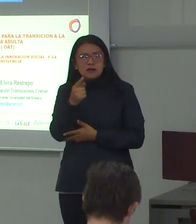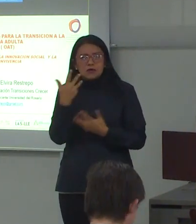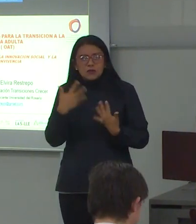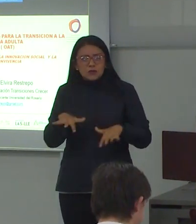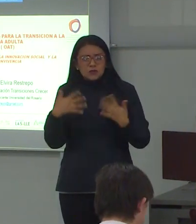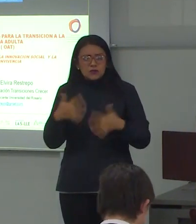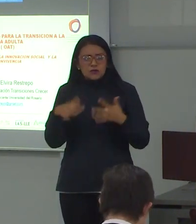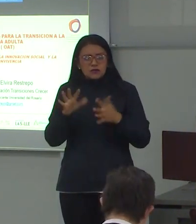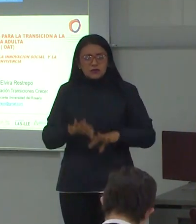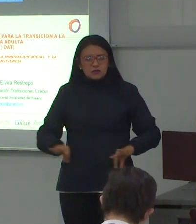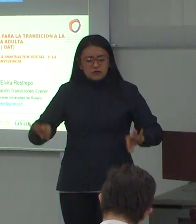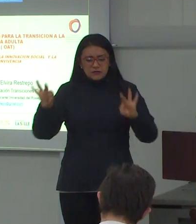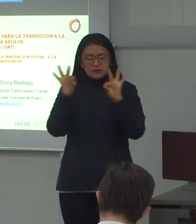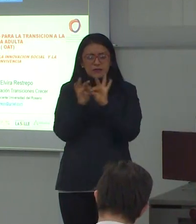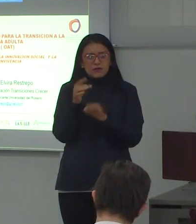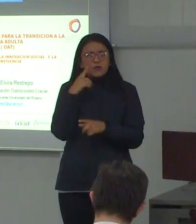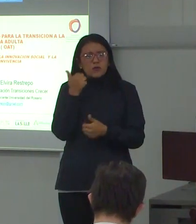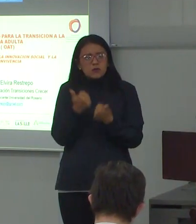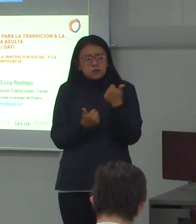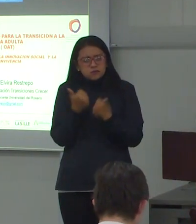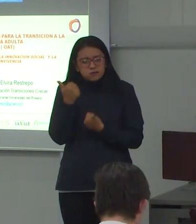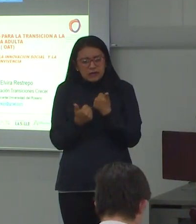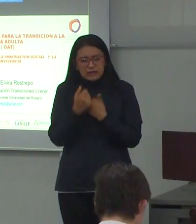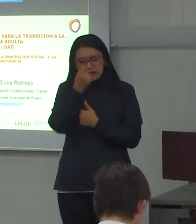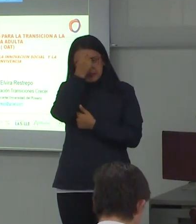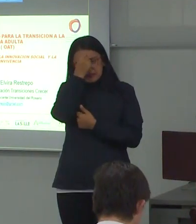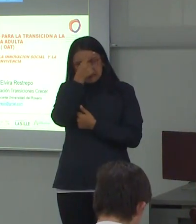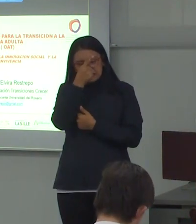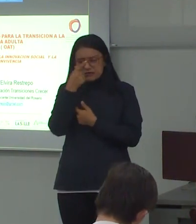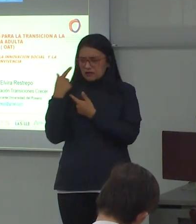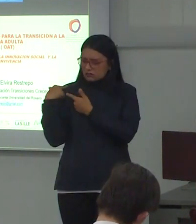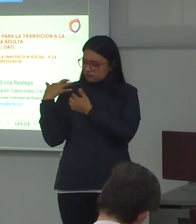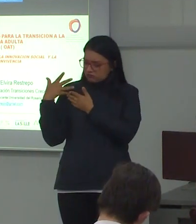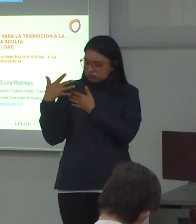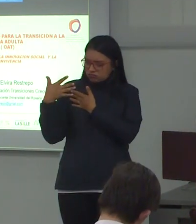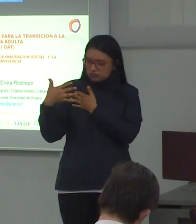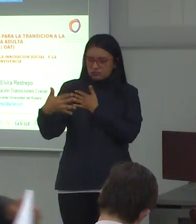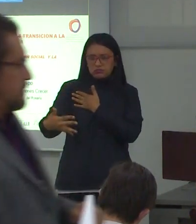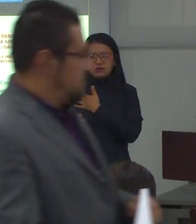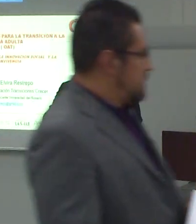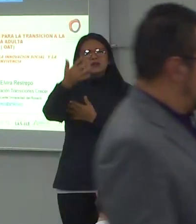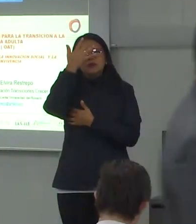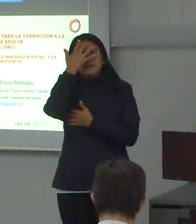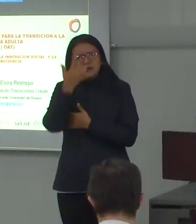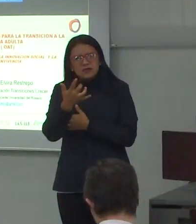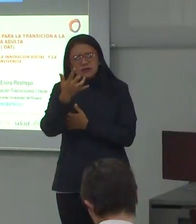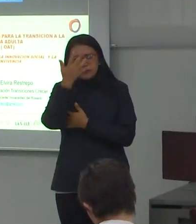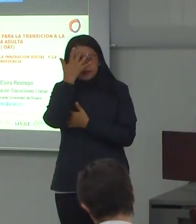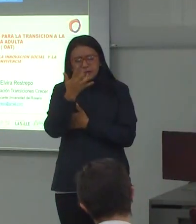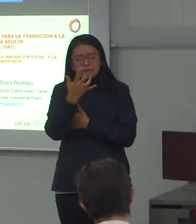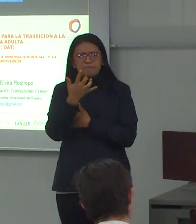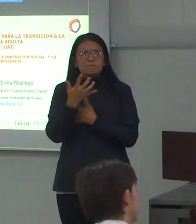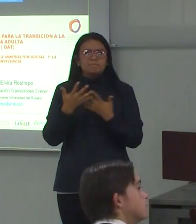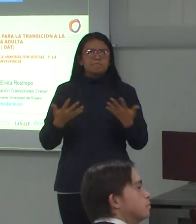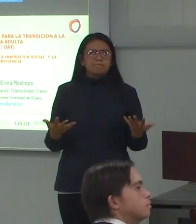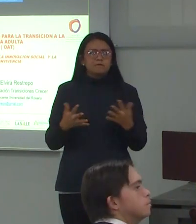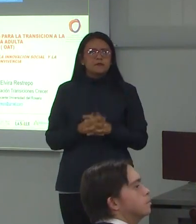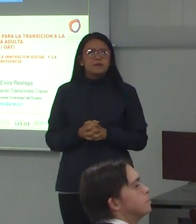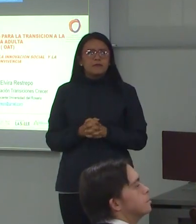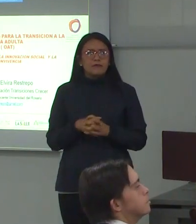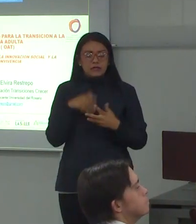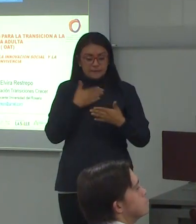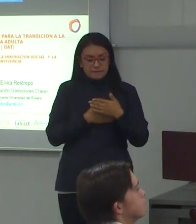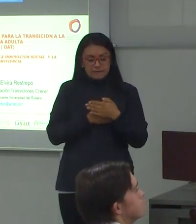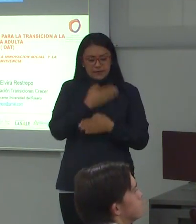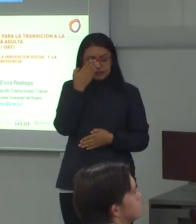o gran parte de la importancia es entender el recorrido. ¿Por qué? Porque empezar es